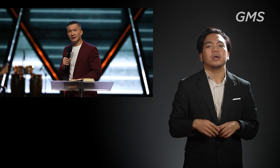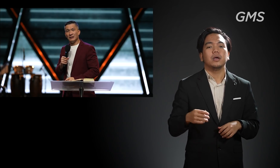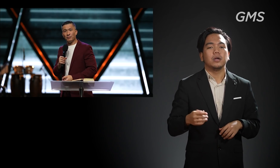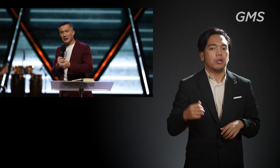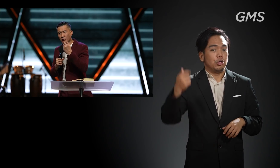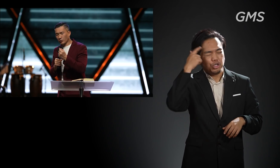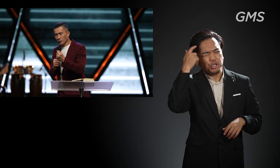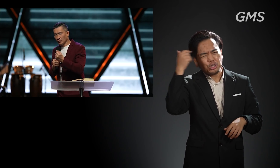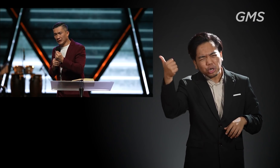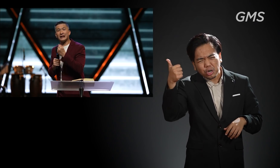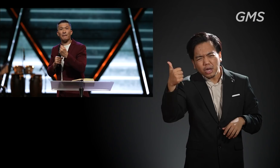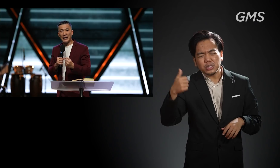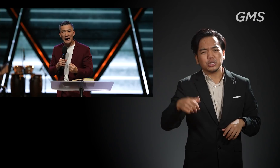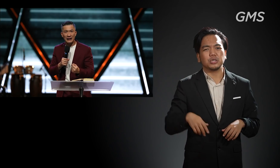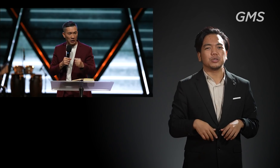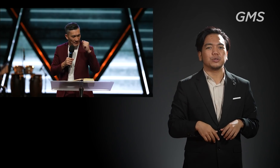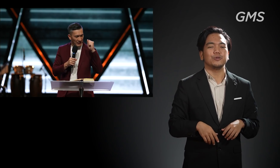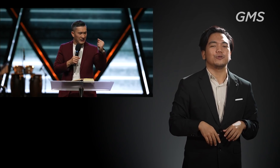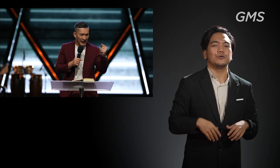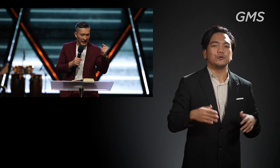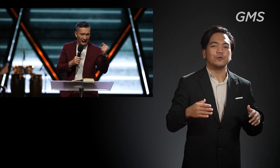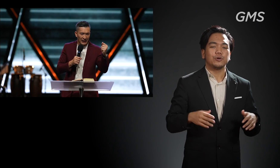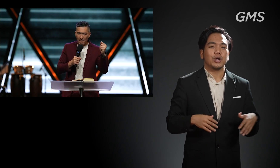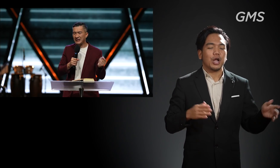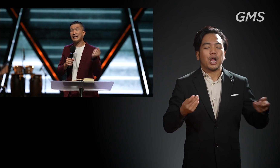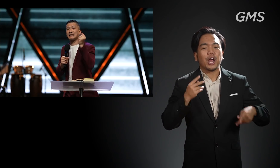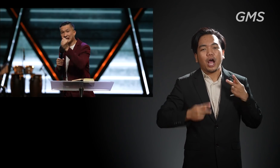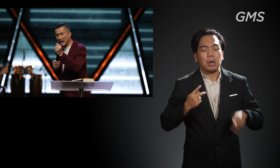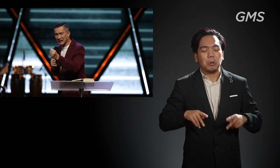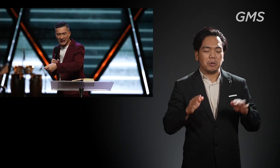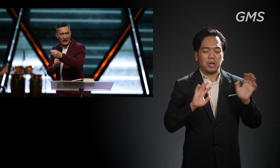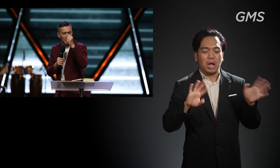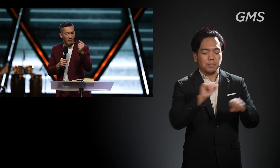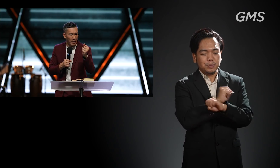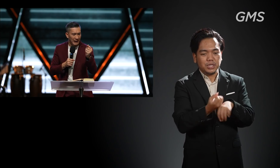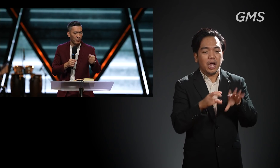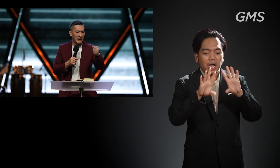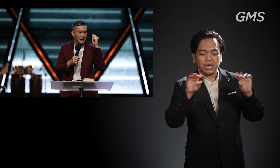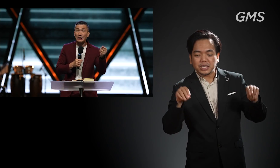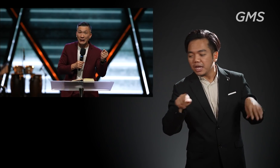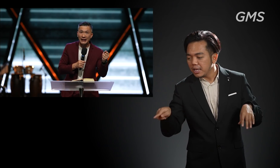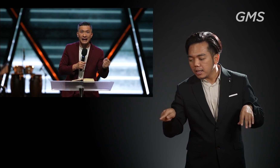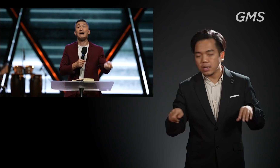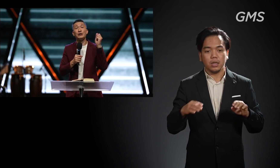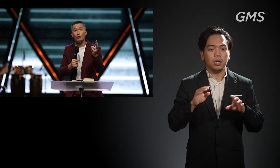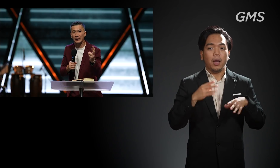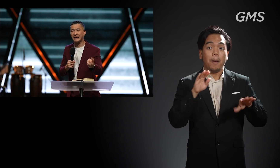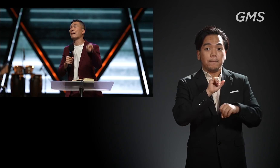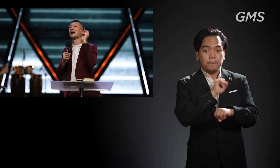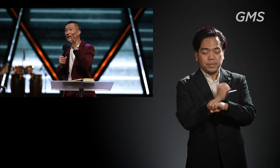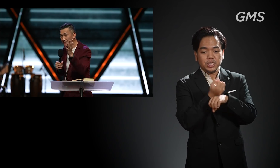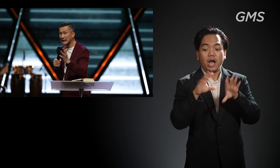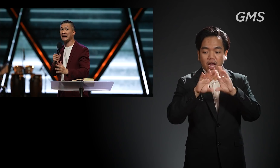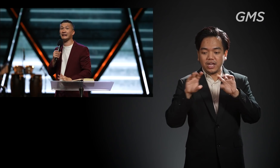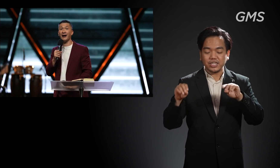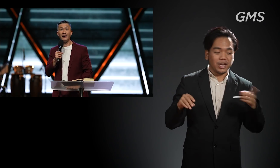cerdas. Punya suatu kelebihan. Kalau nggak bisa kerja ini, masih ada cadangan. Karena dia kemampuannya bukan hanya 1 talenta, dia punya 2 talenta,